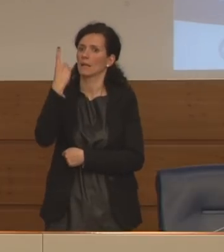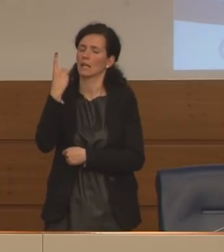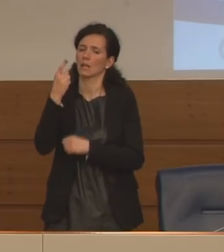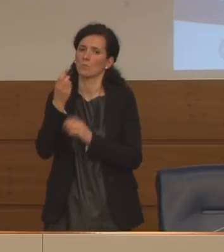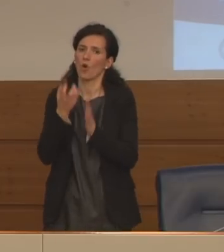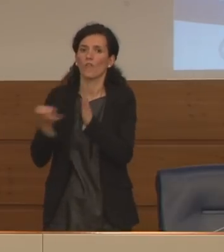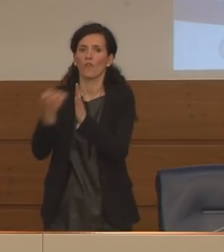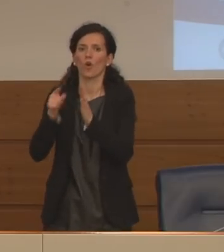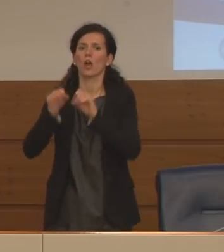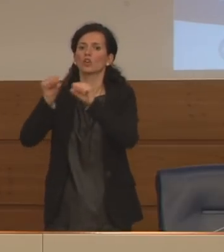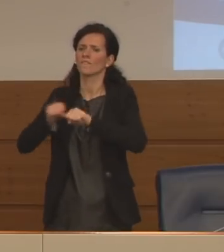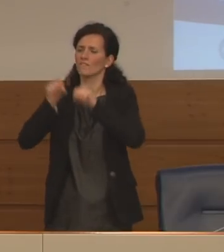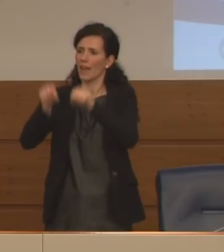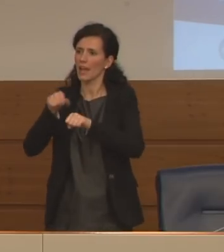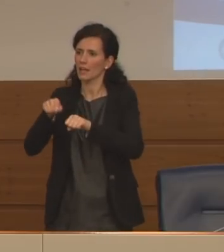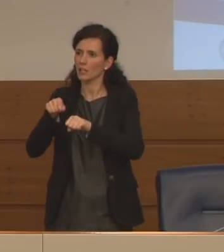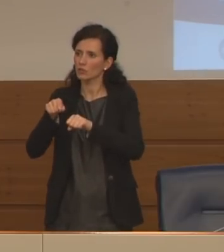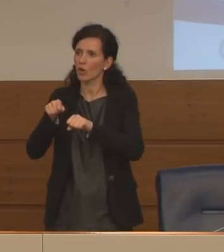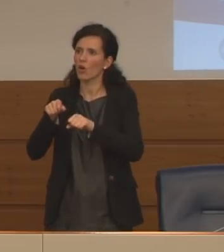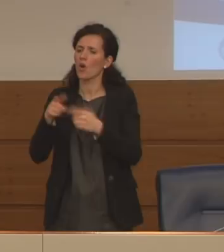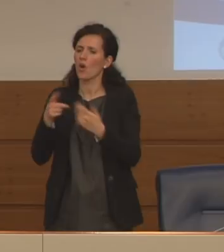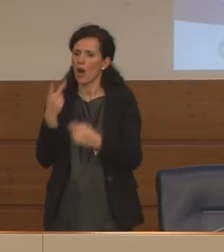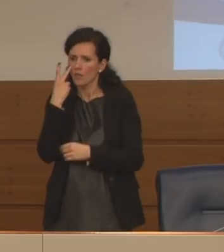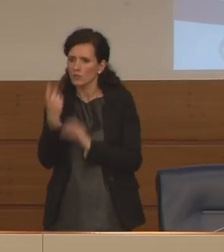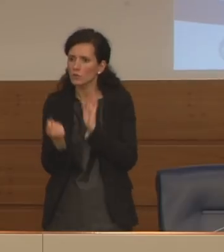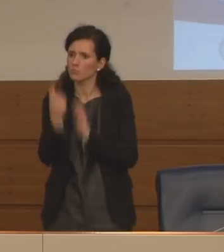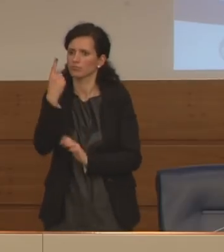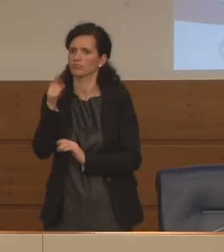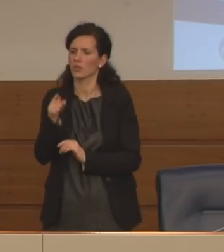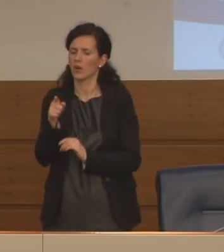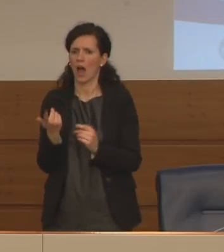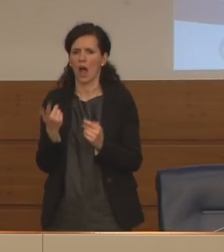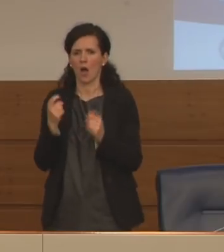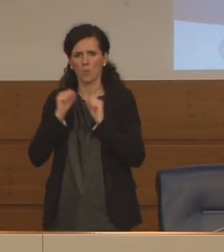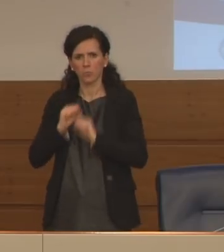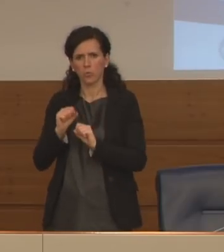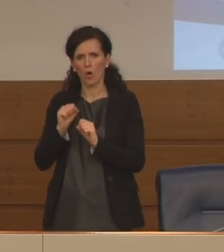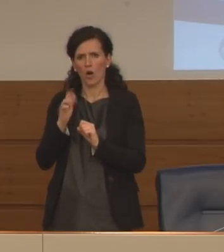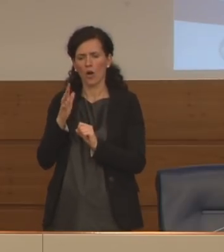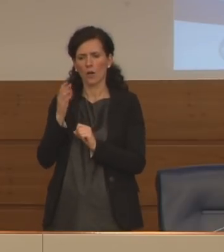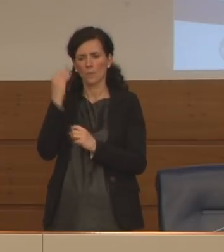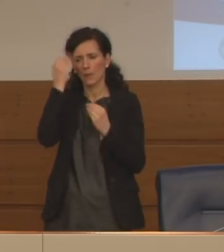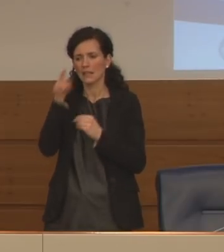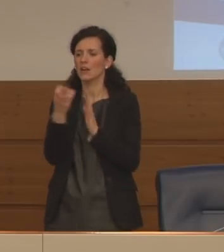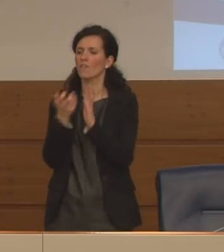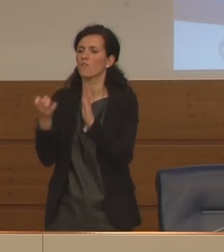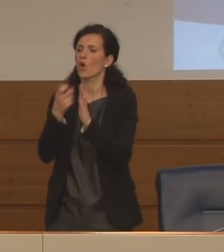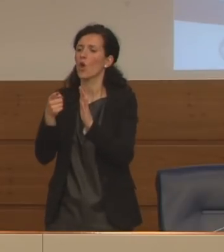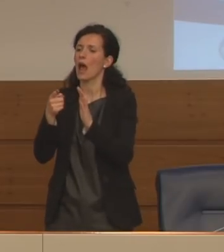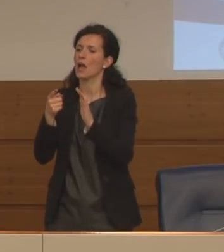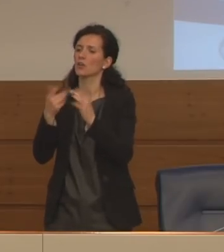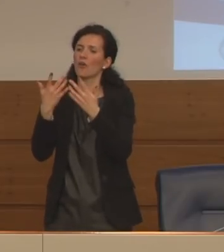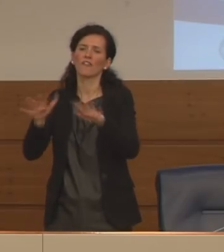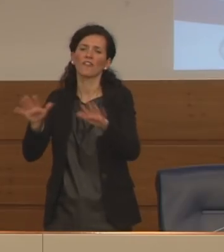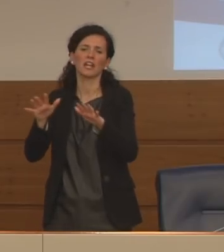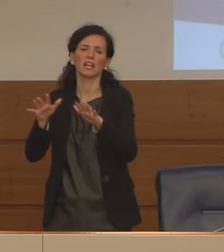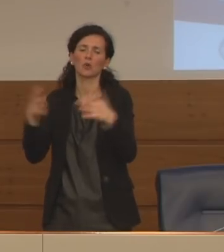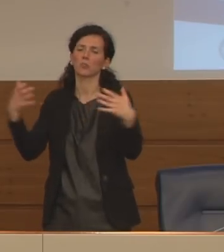veneto come leggere questo dato cioè si è sbagliato pensare che fosse un focolaio spento se così